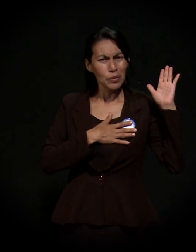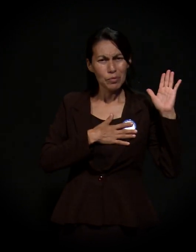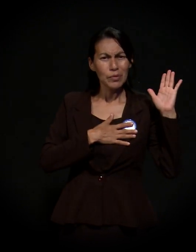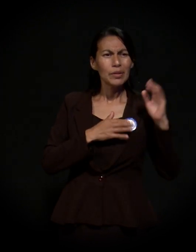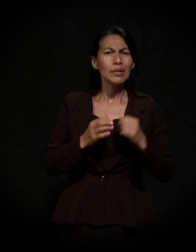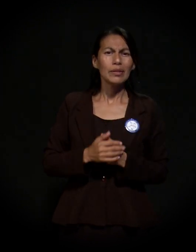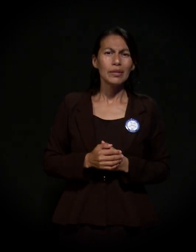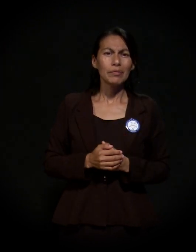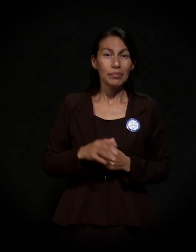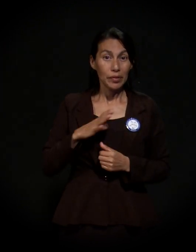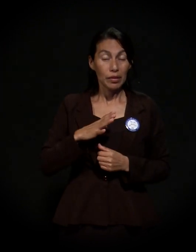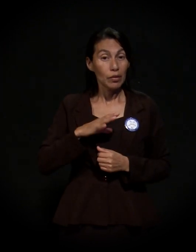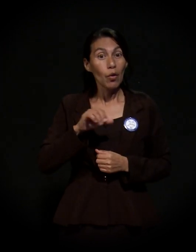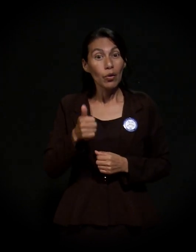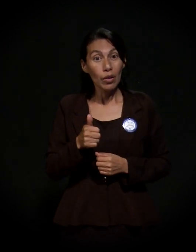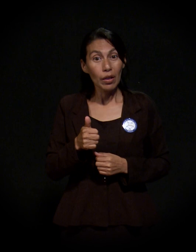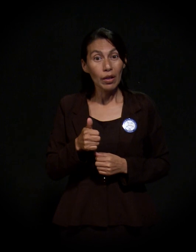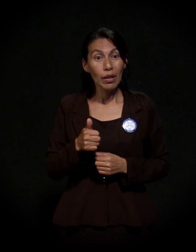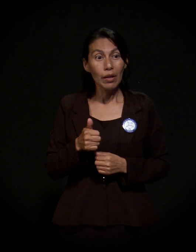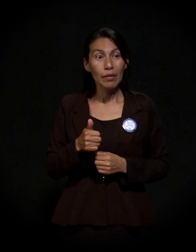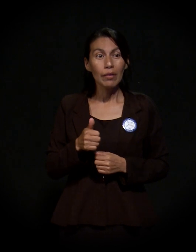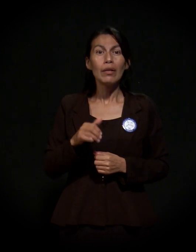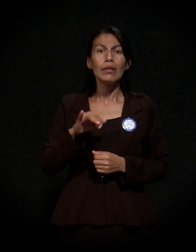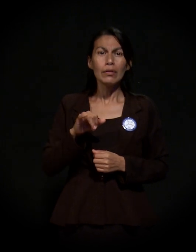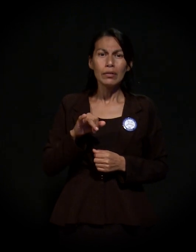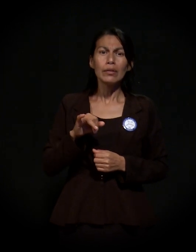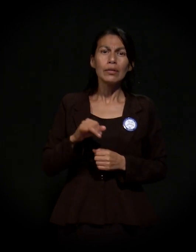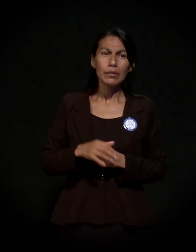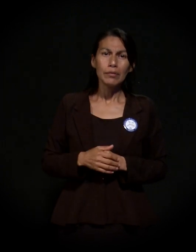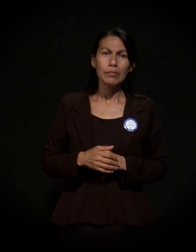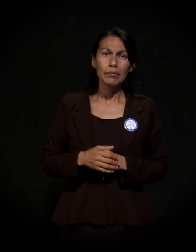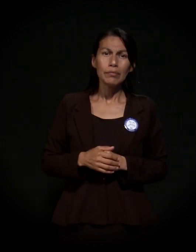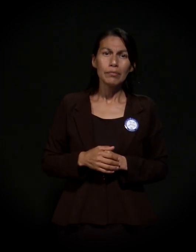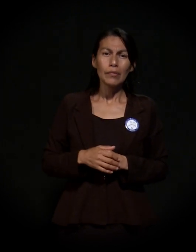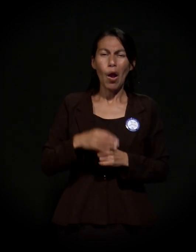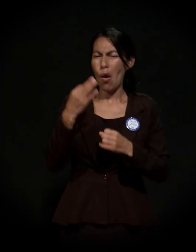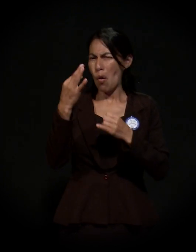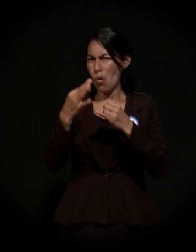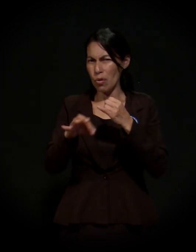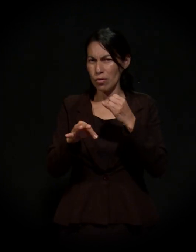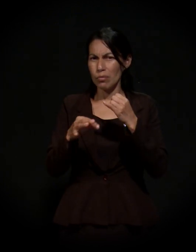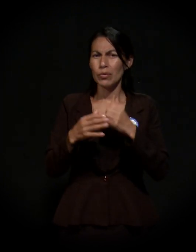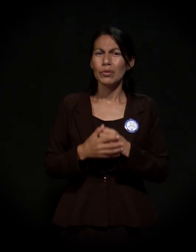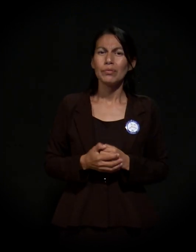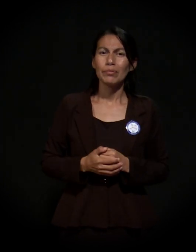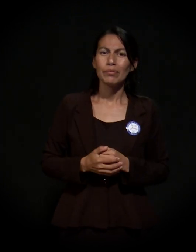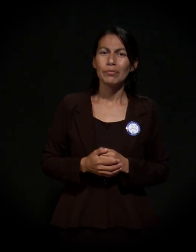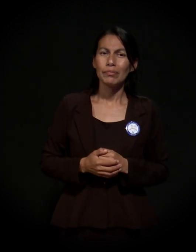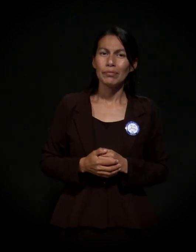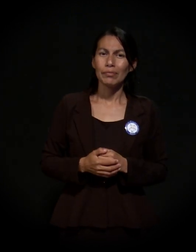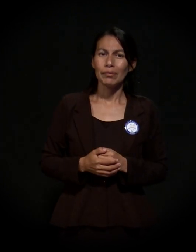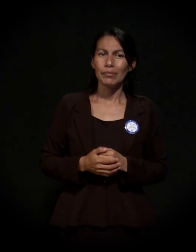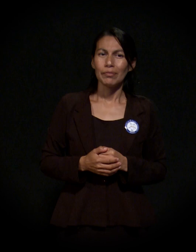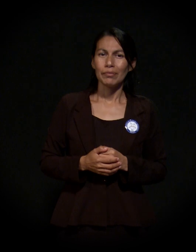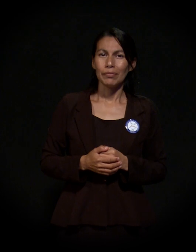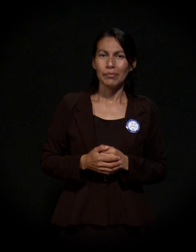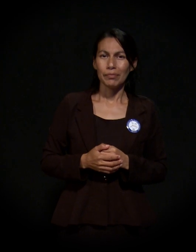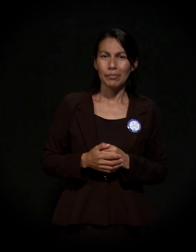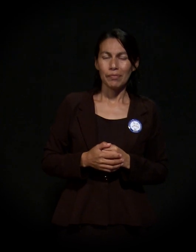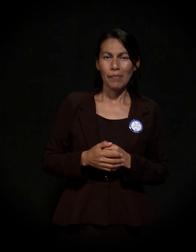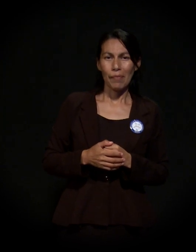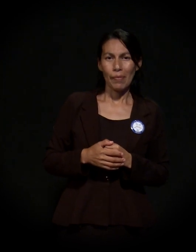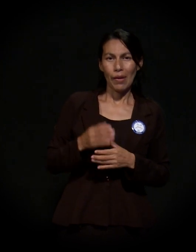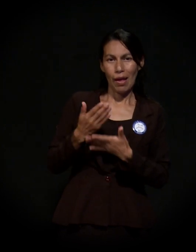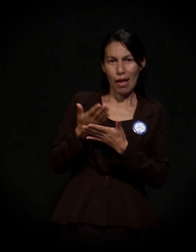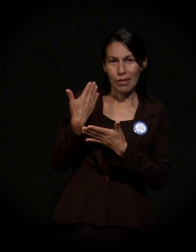compartiendo, Aurora! ¿Tienes alguna otra? Sí, la voy a dejar para el final. Primero voy a contar una